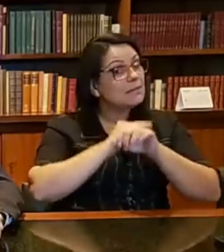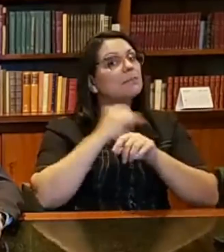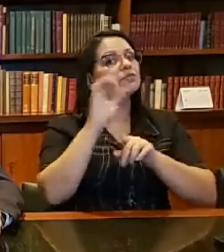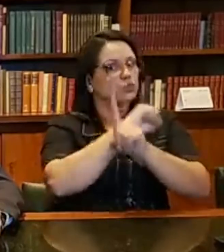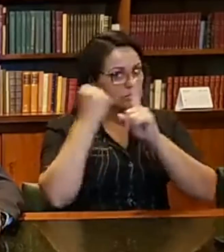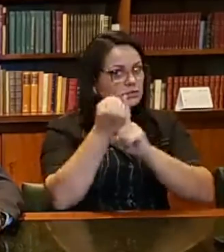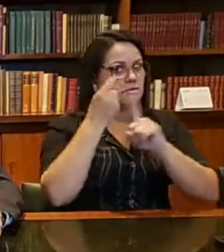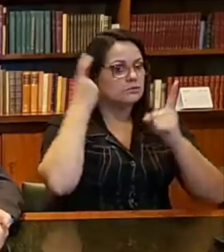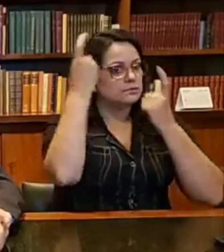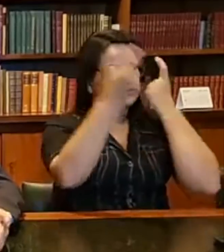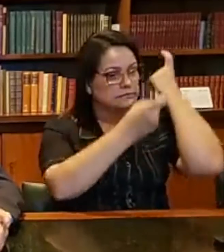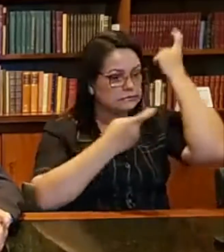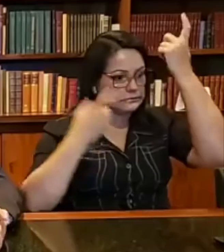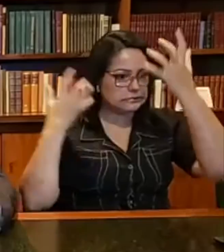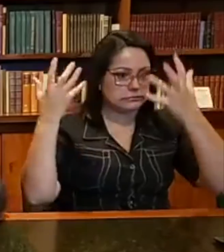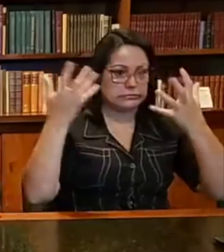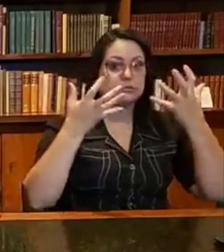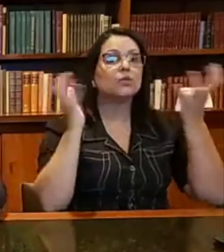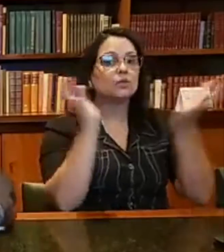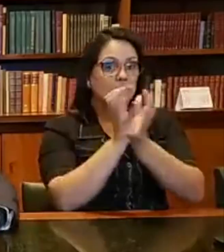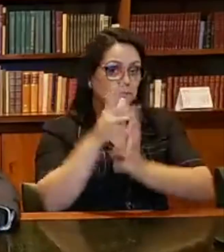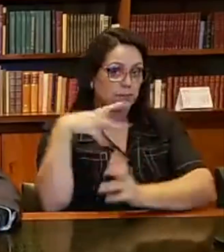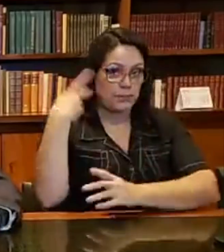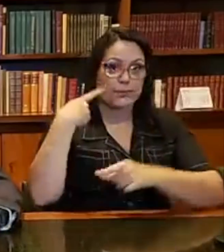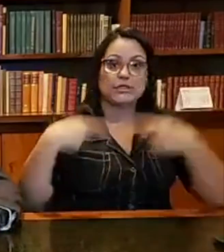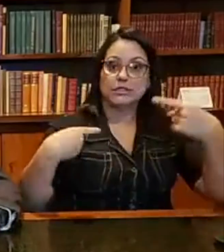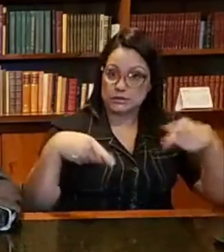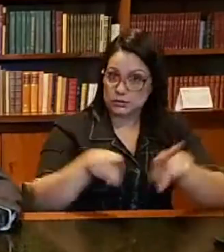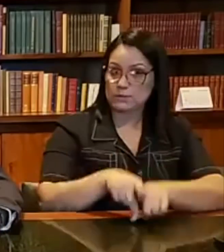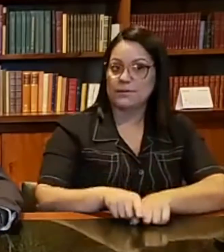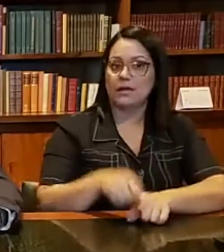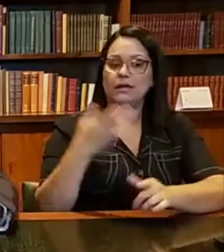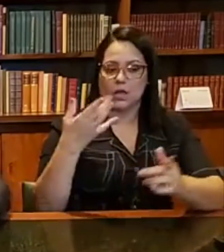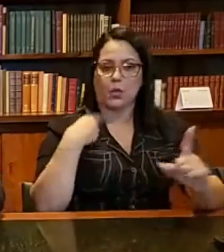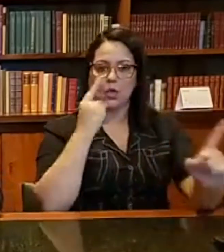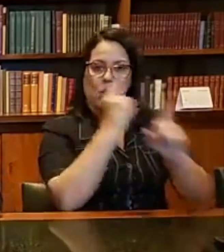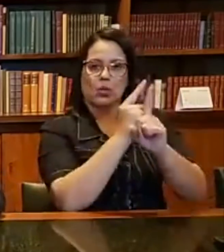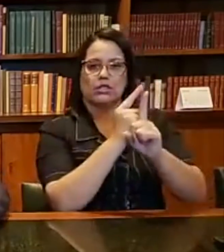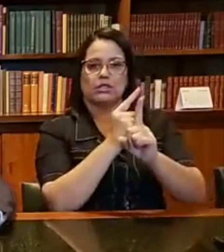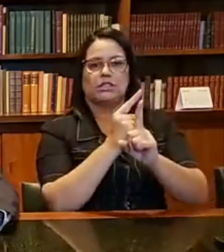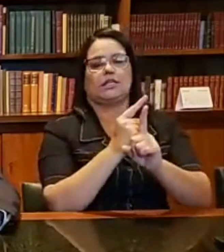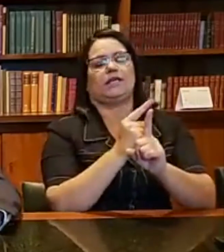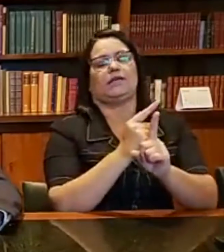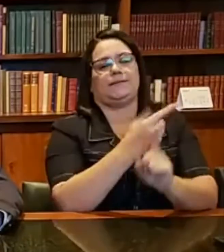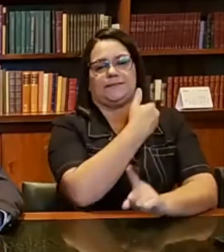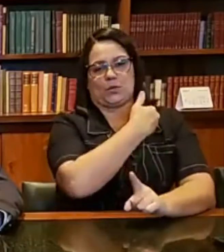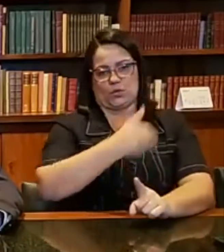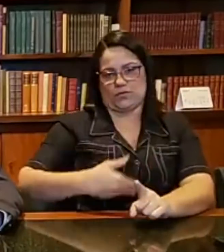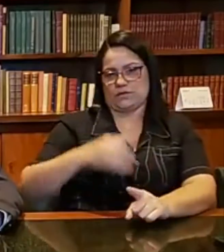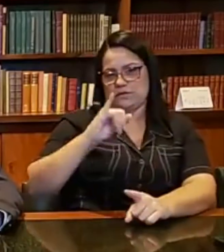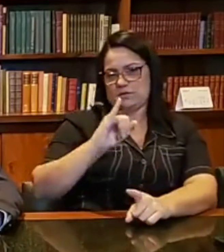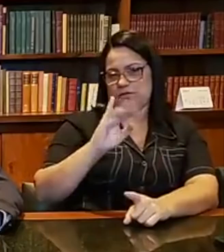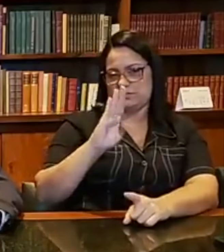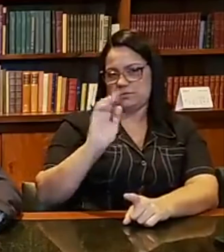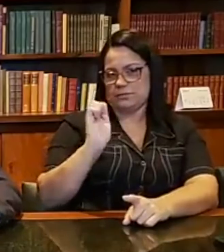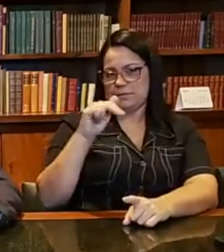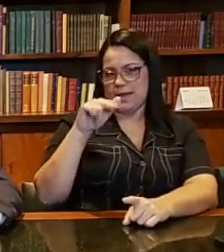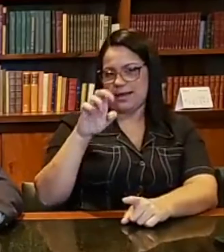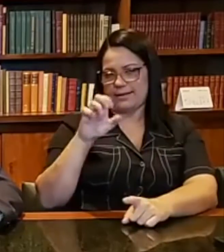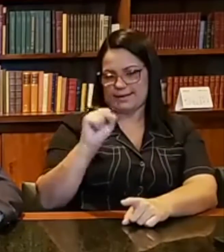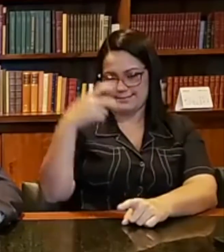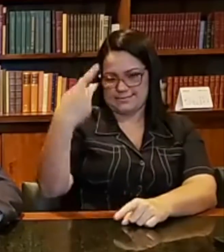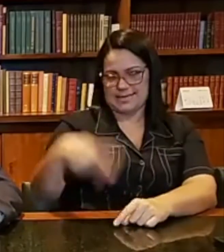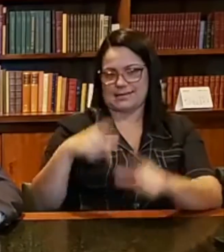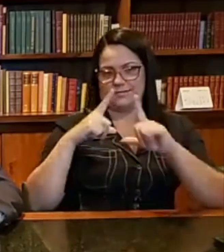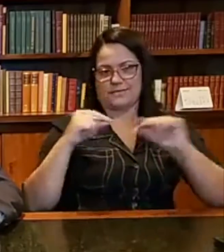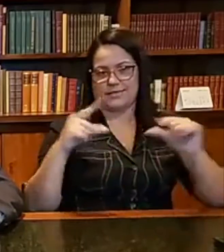políticos começa a se preocupar. Eu tive com o governador Ibanez, ele baixou um novo decreto agora, tá? Onde